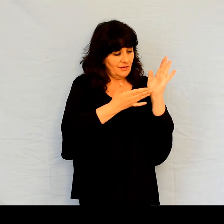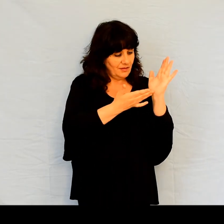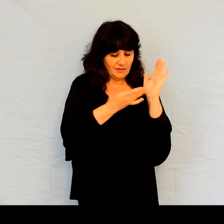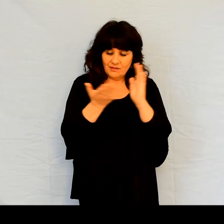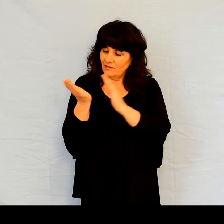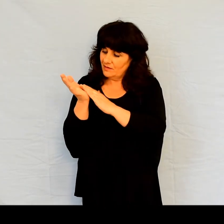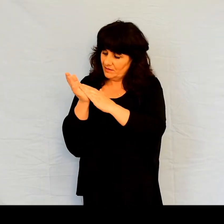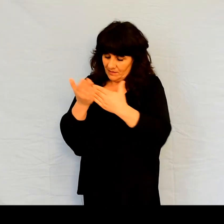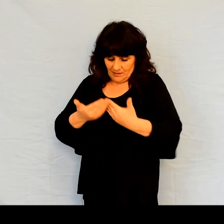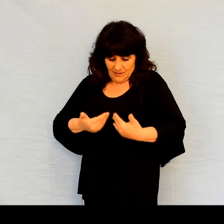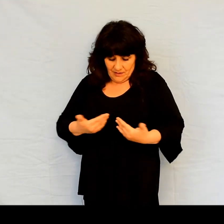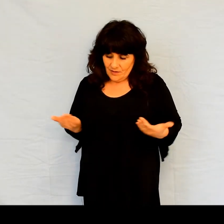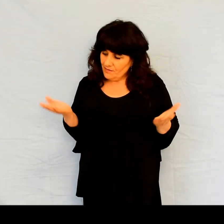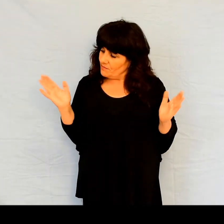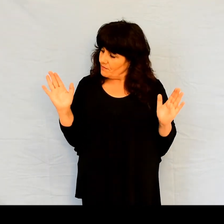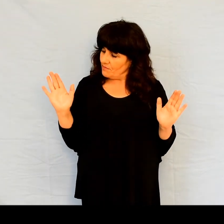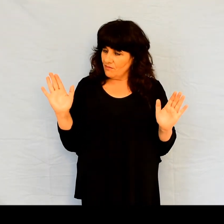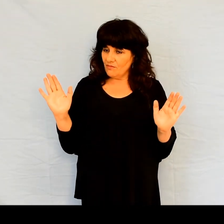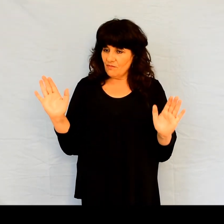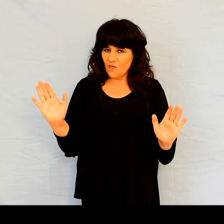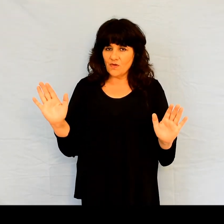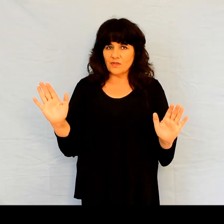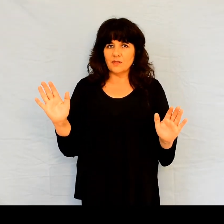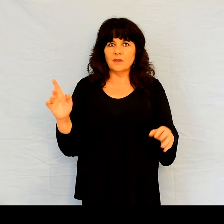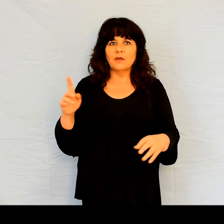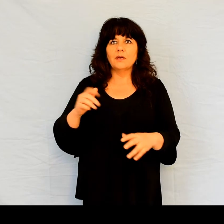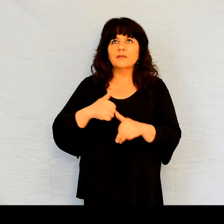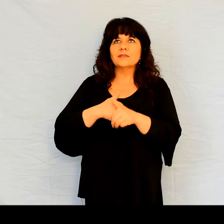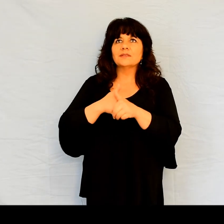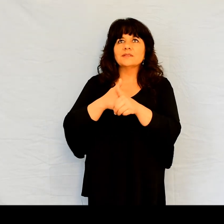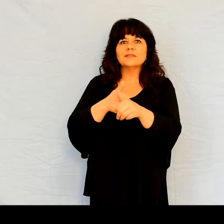Les disciples furent remplis de joie en voyant Jésus, le Seigneur.